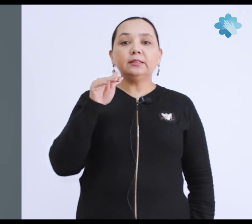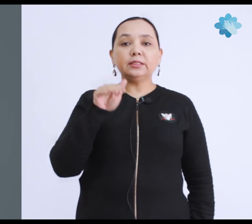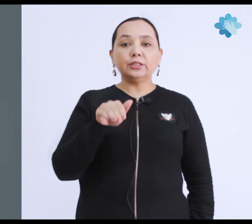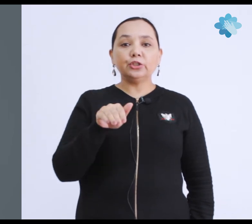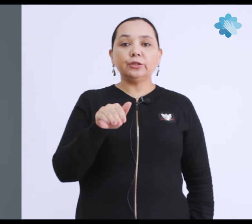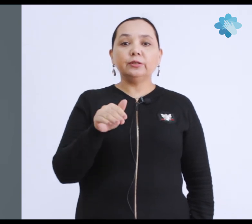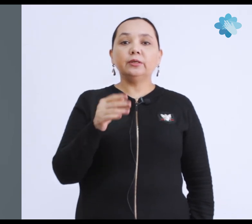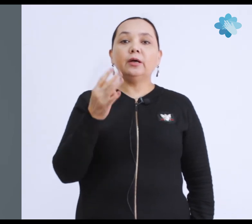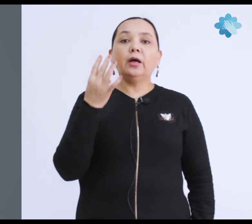3000,